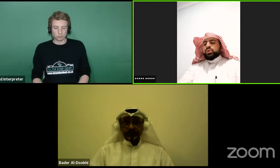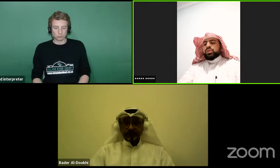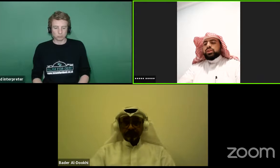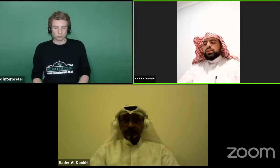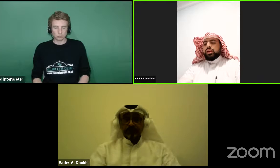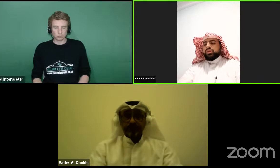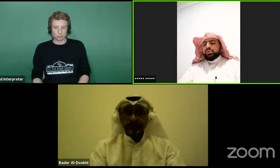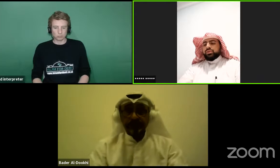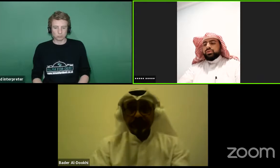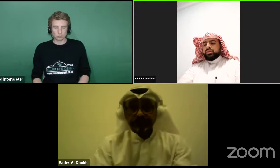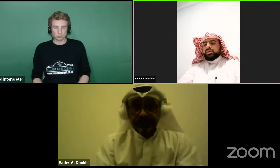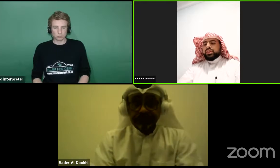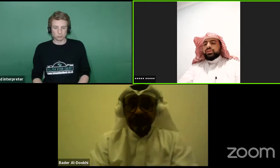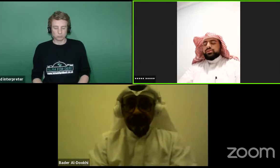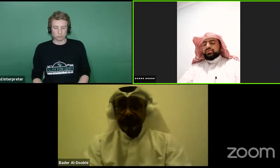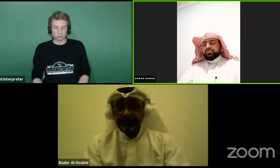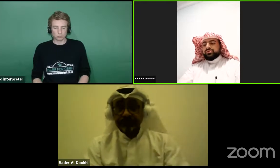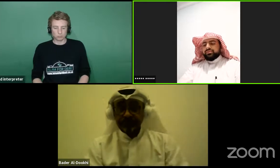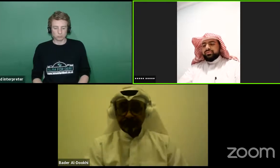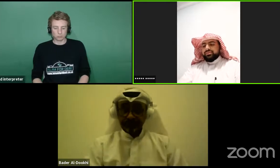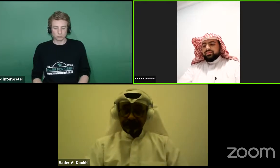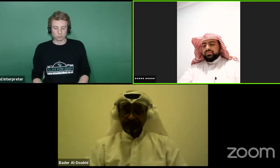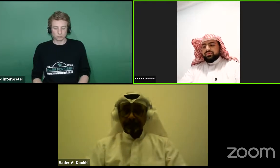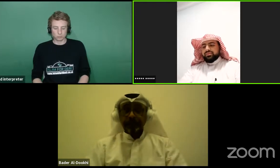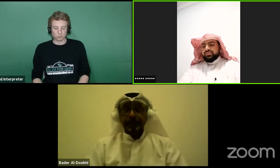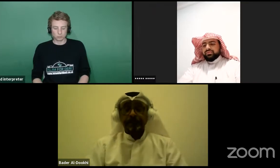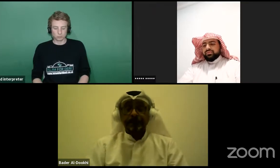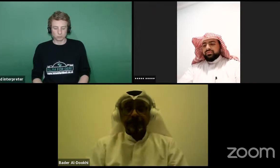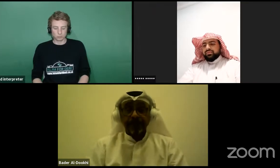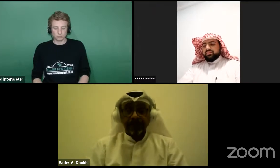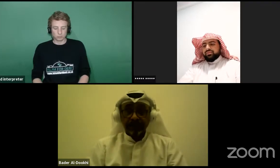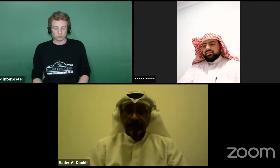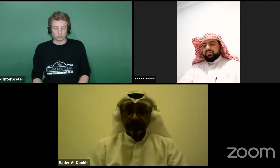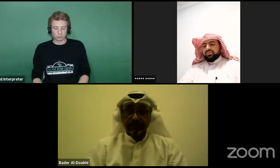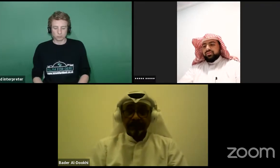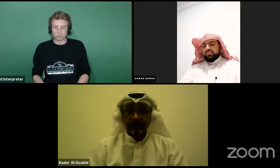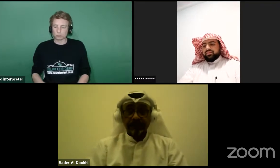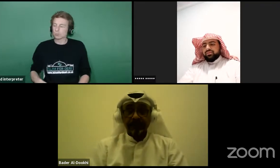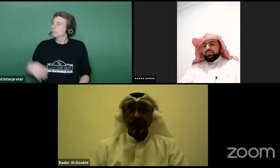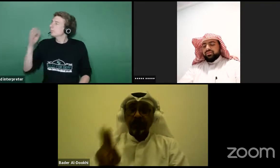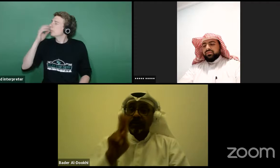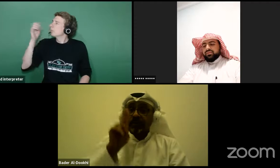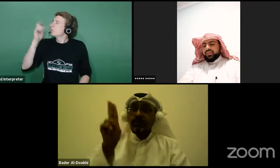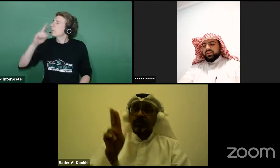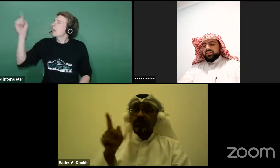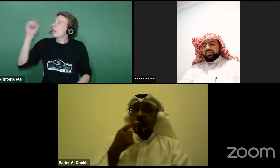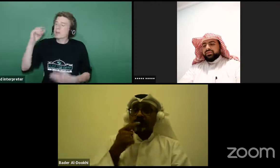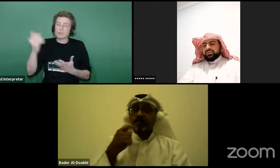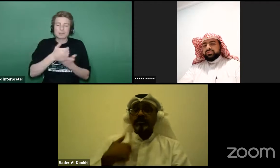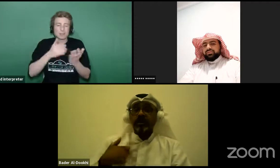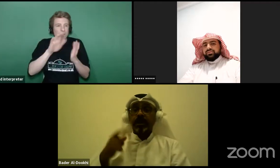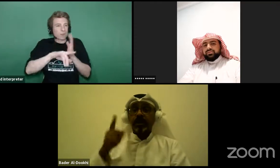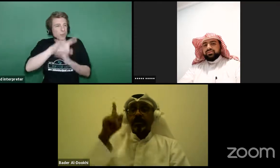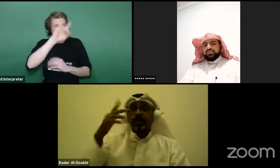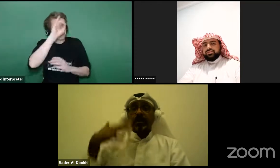عما يشركون. I seek refuge with Allah from Satan the accursed.